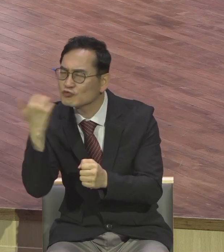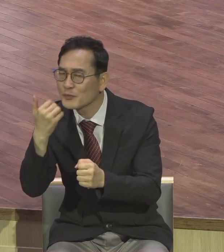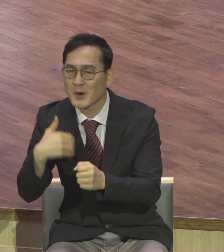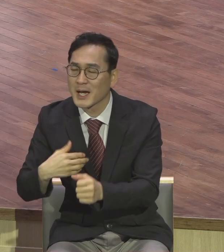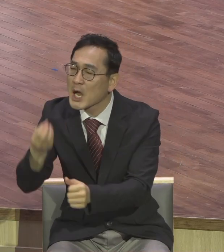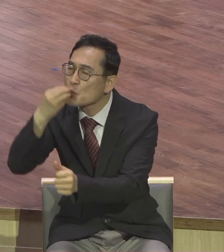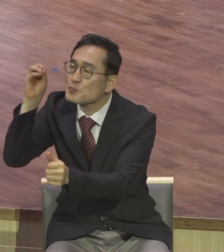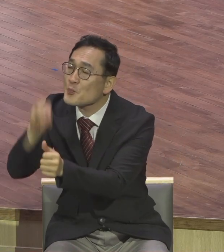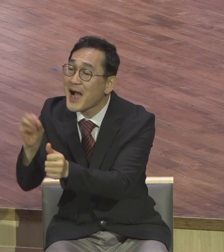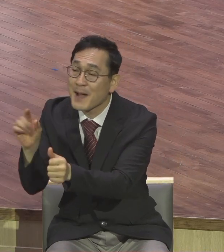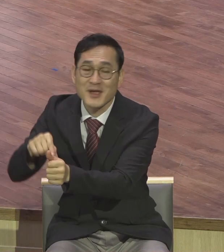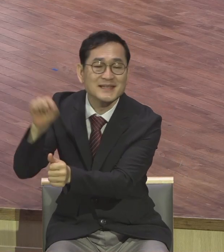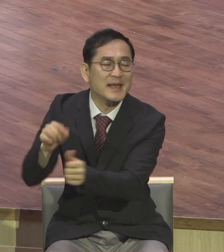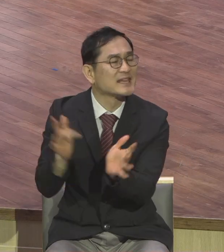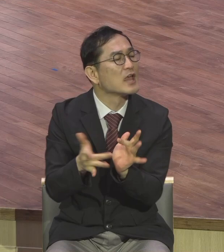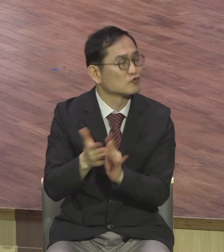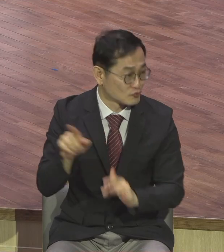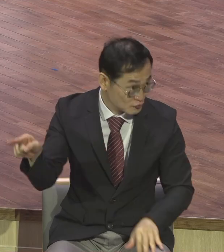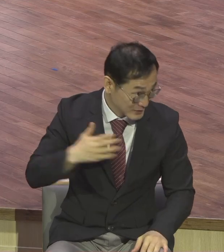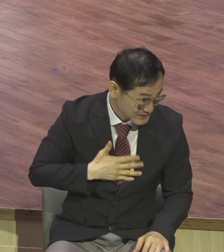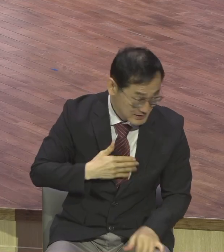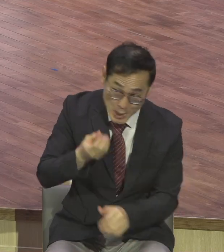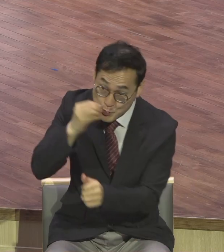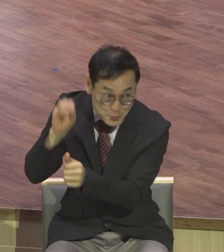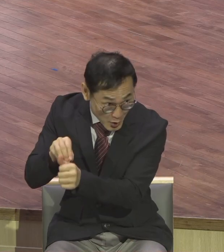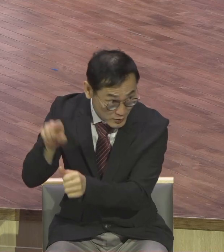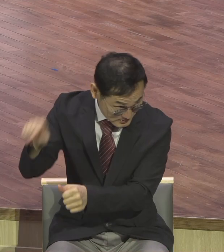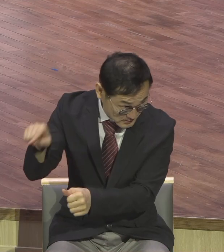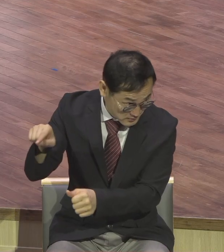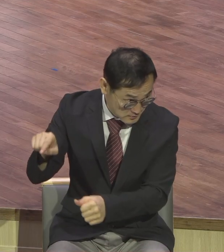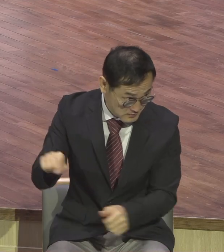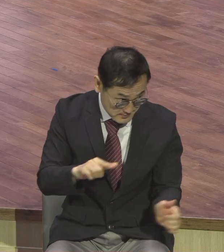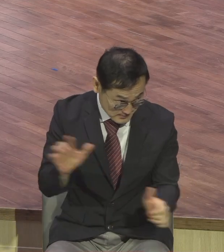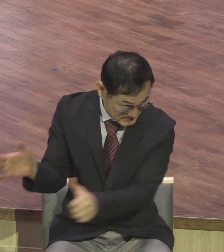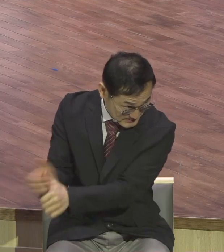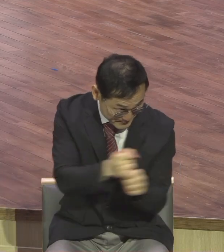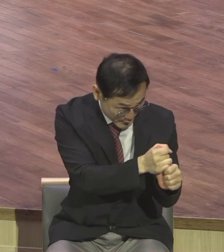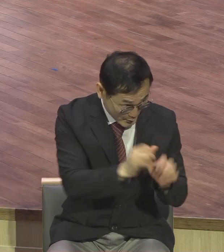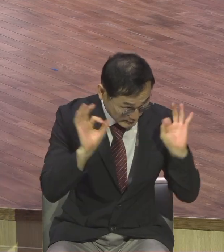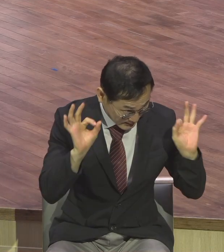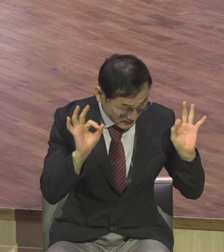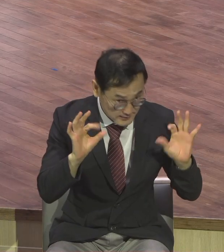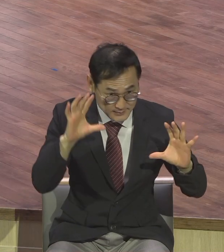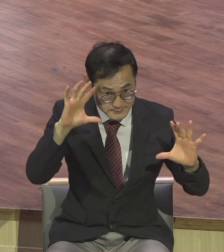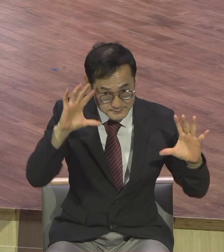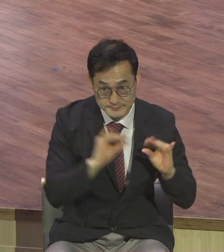내가 입맞춤하는 그분이 바로 예수다. 그를 체포하라. 미리 다 계획을